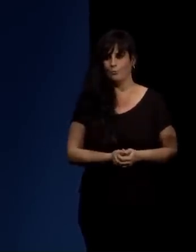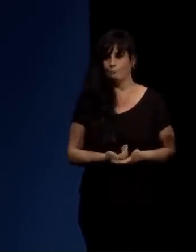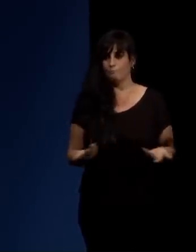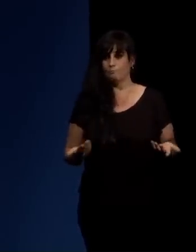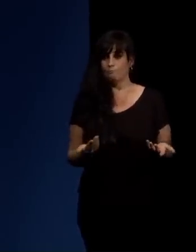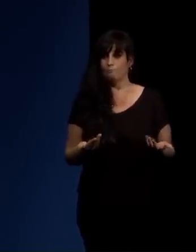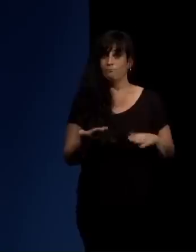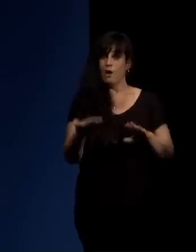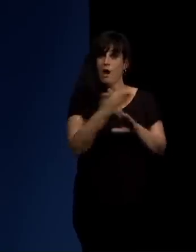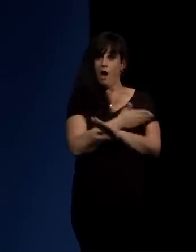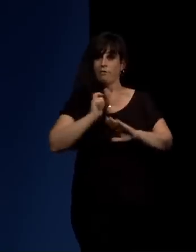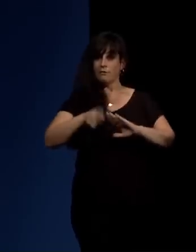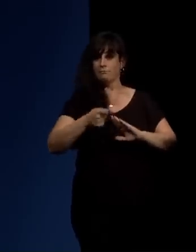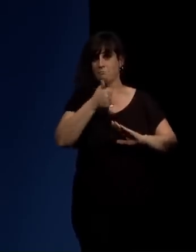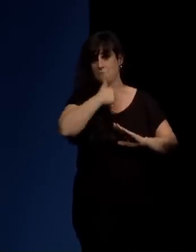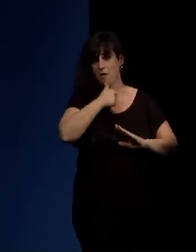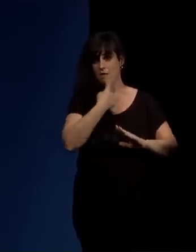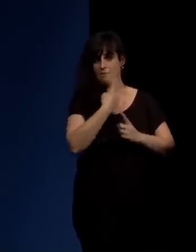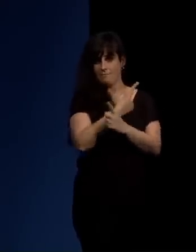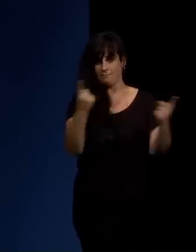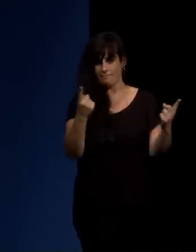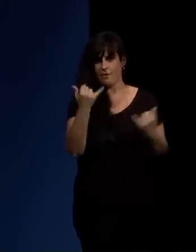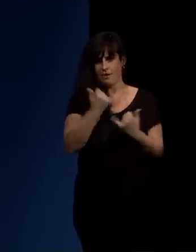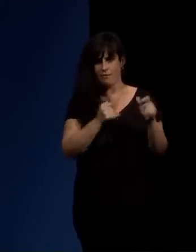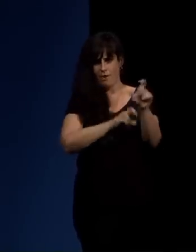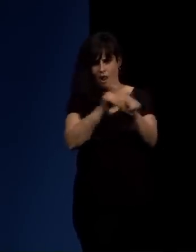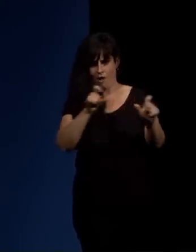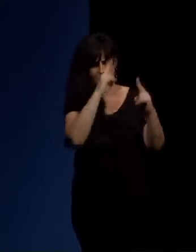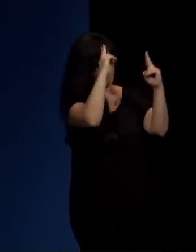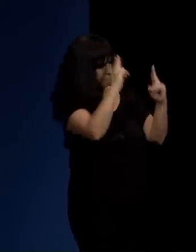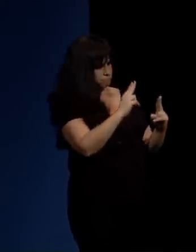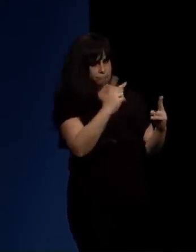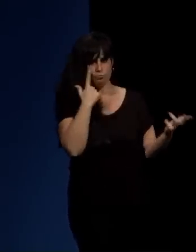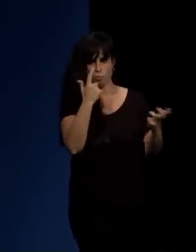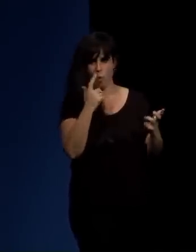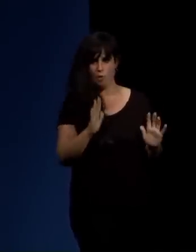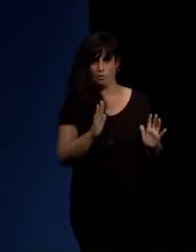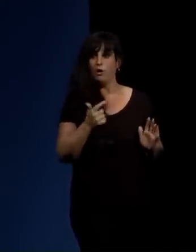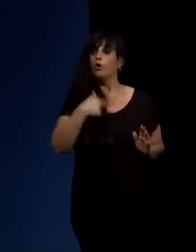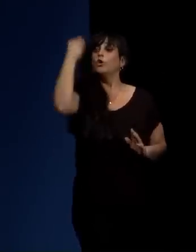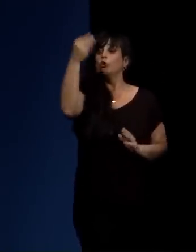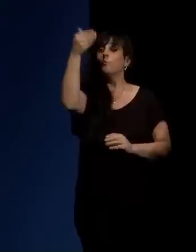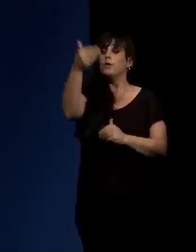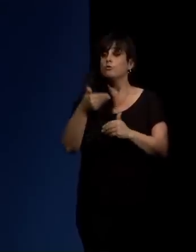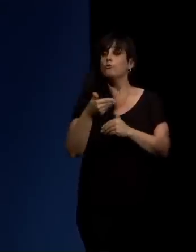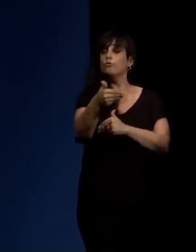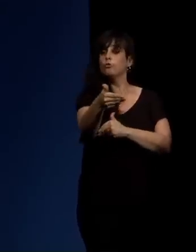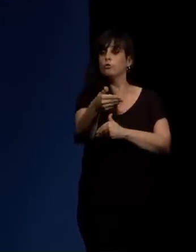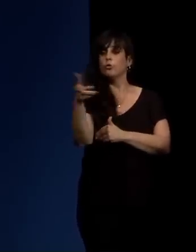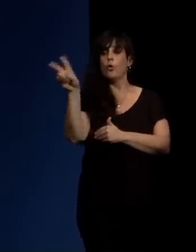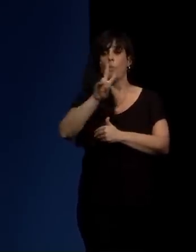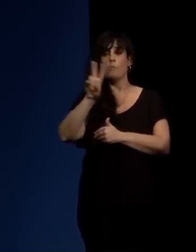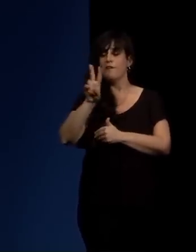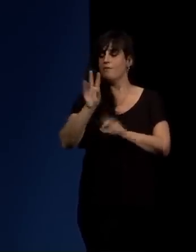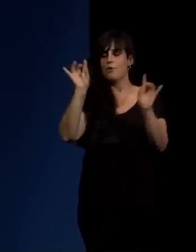falou Beiras, e ben se vían as caras de respeto e os aplausos que levanta Beiras. Pois eu creo que dentro de moitos anos Luís Villares